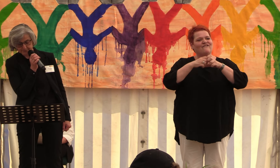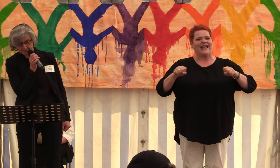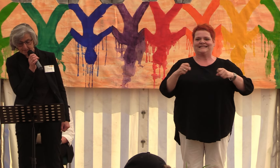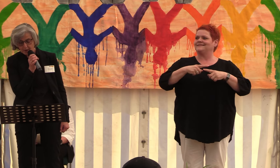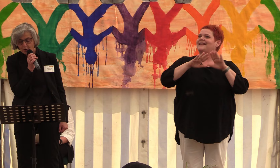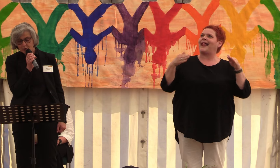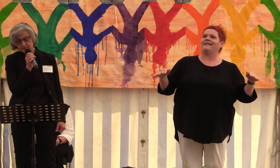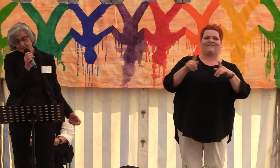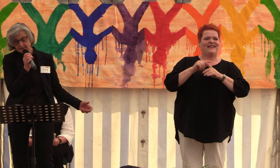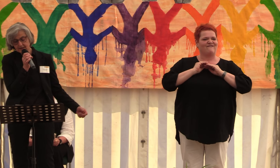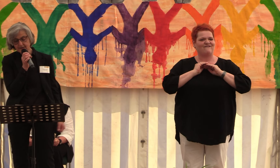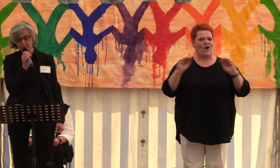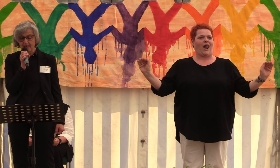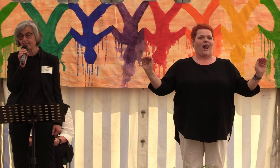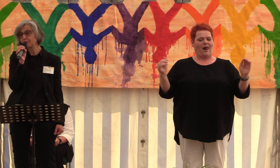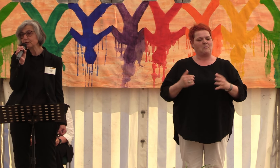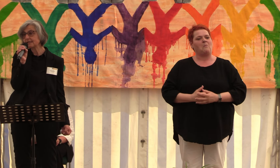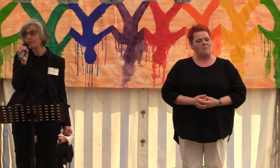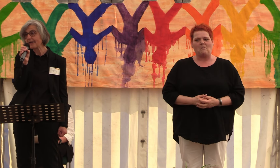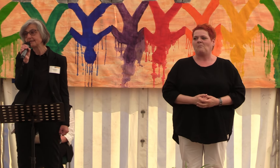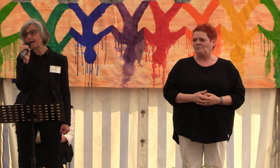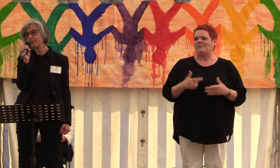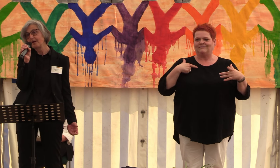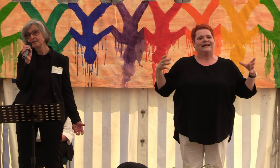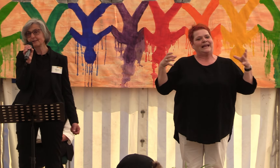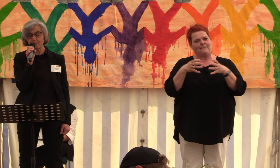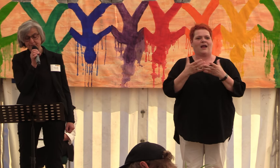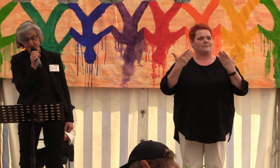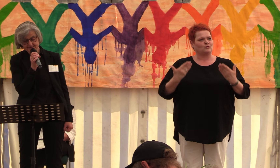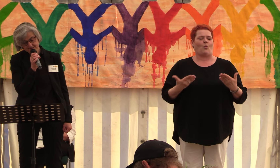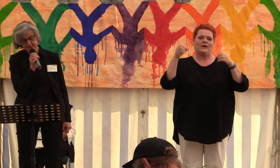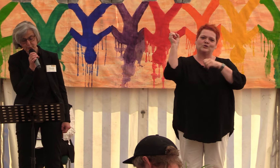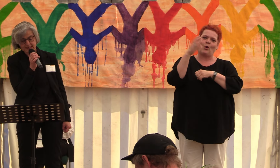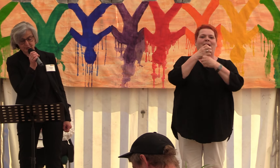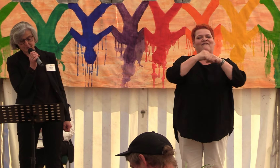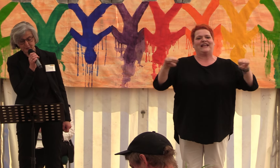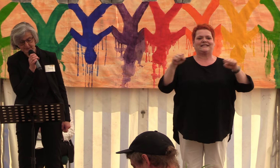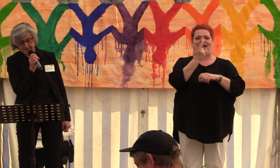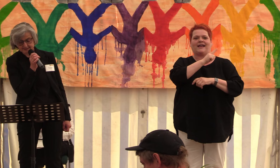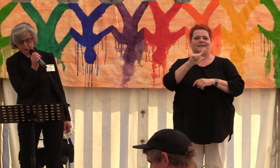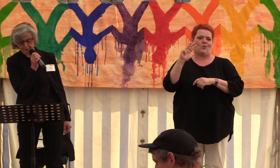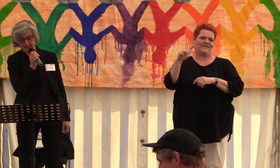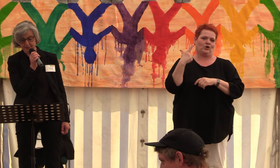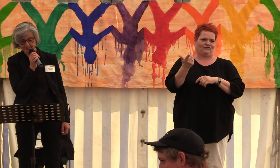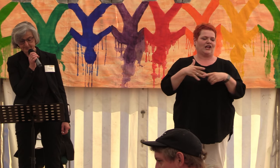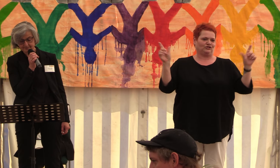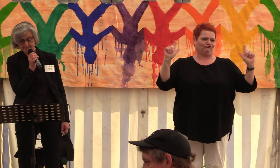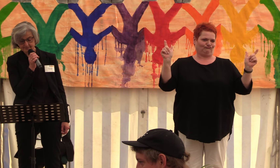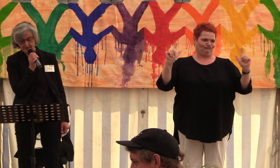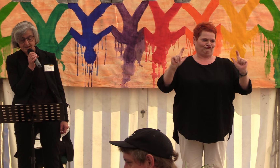voll und mit uns gemeinsam das Sommerfest 2024 zu